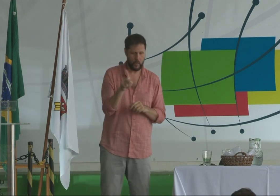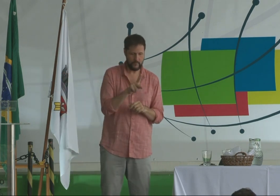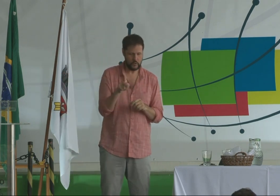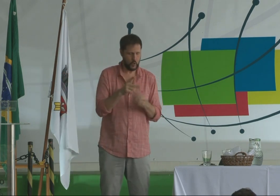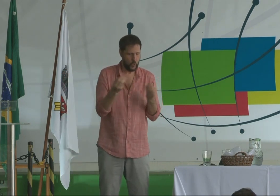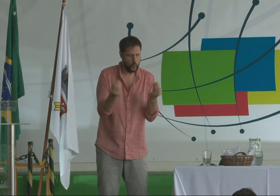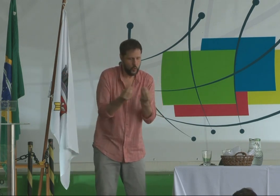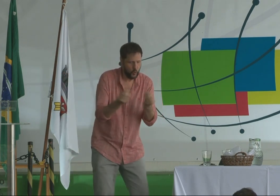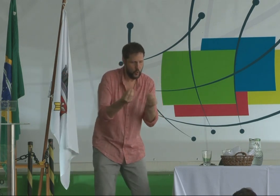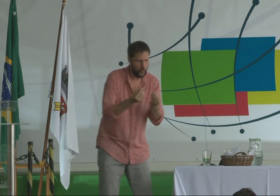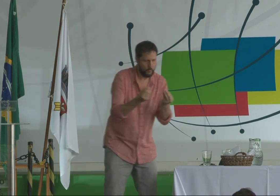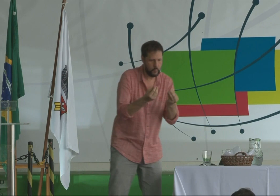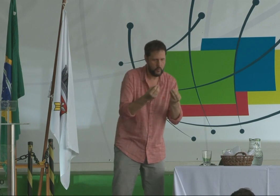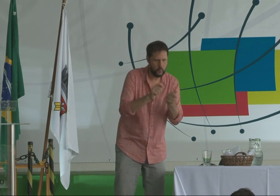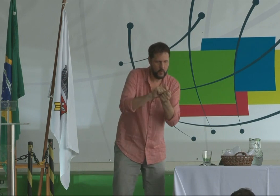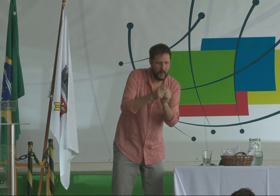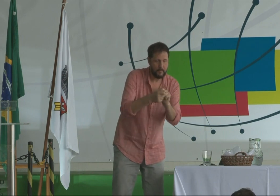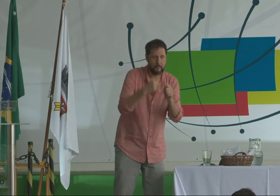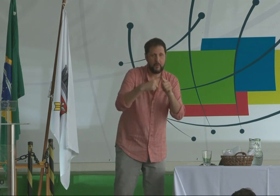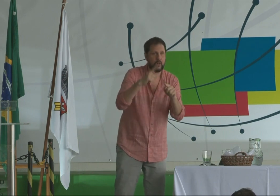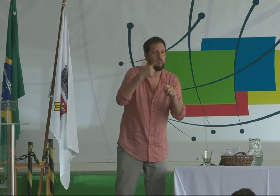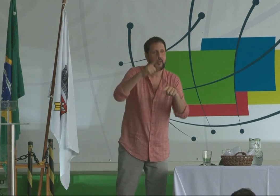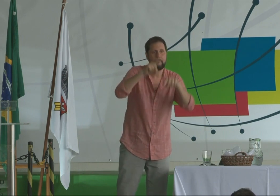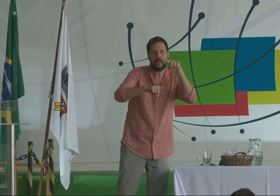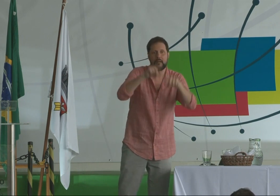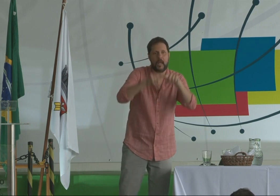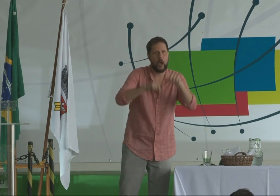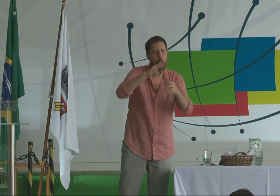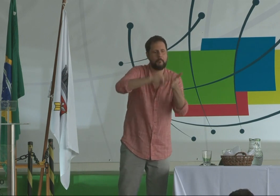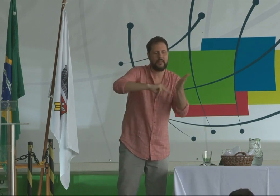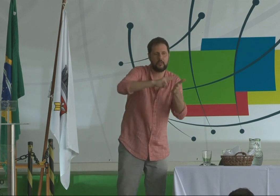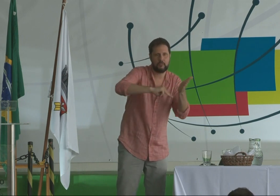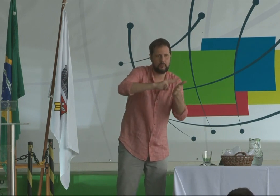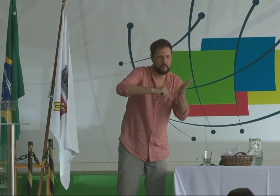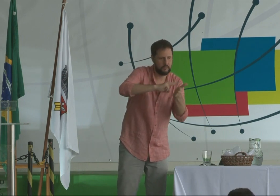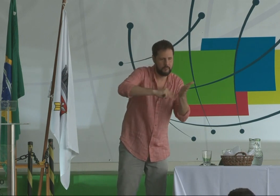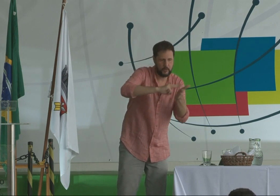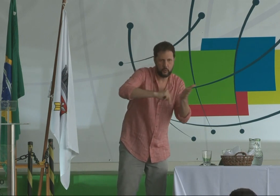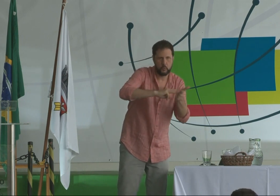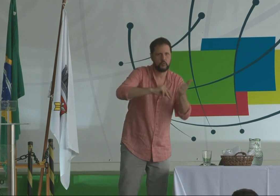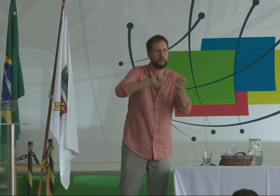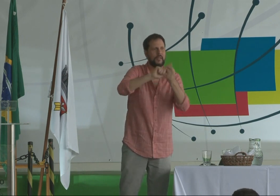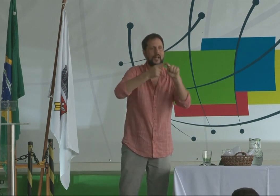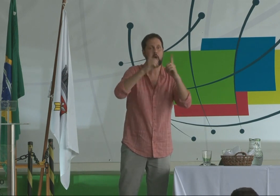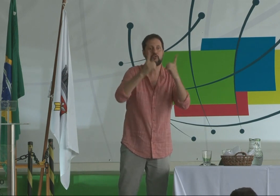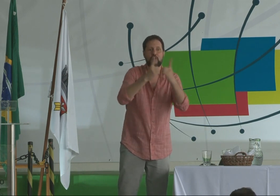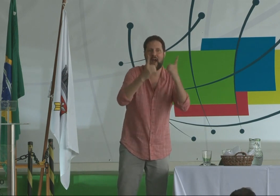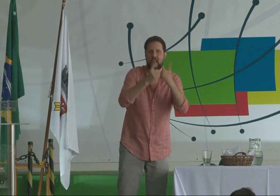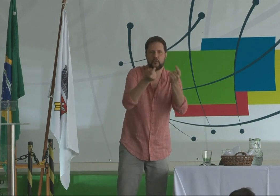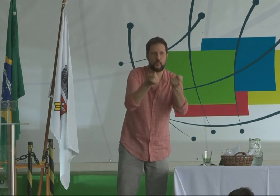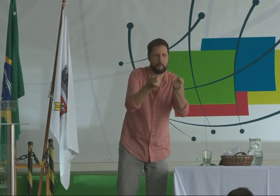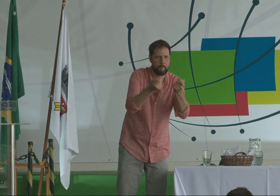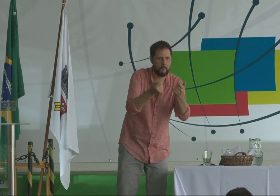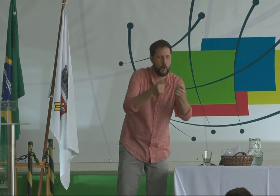Por que adaptação? Porque existe a questão metodológica também, a gente não tem muito material, material didático são